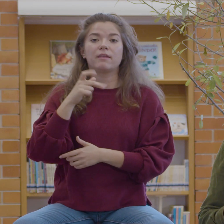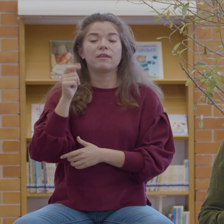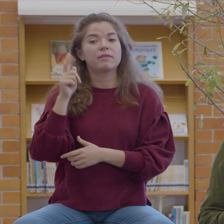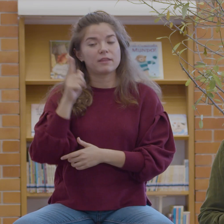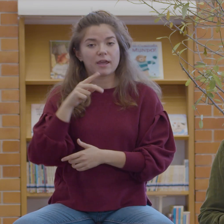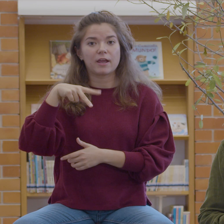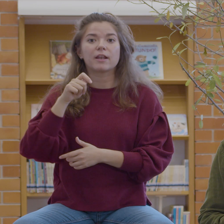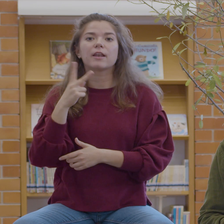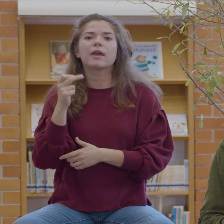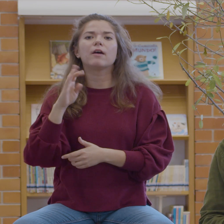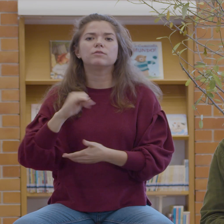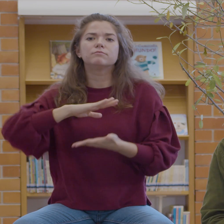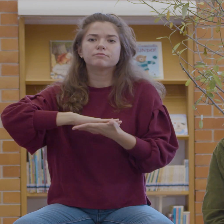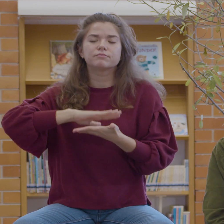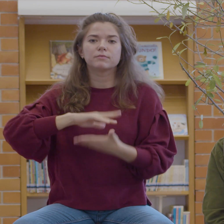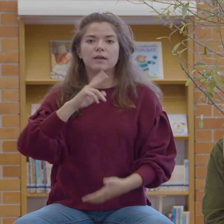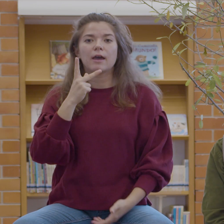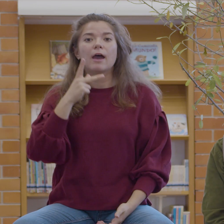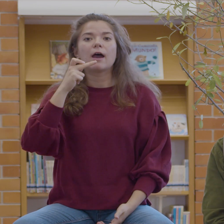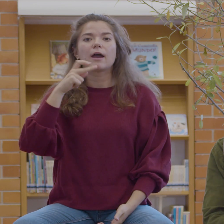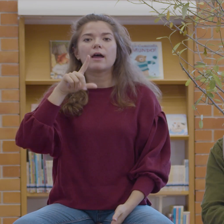da editora Calandraca.